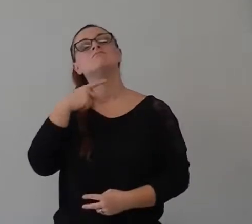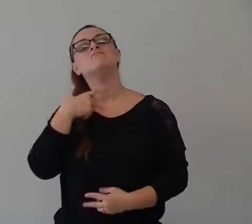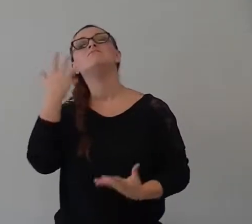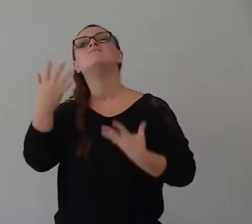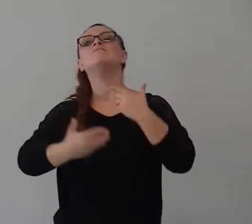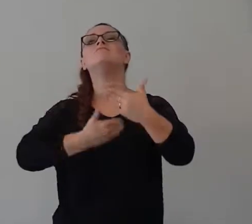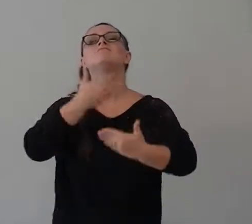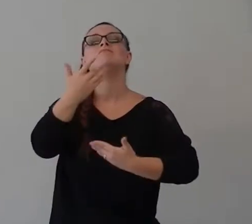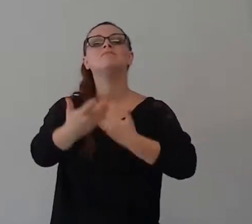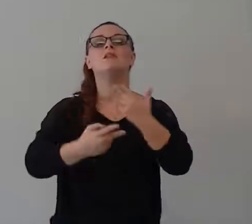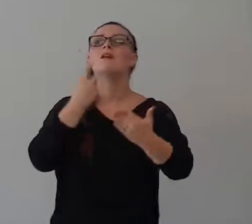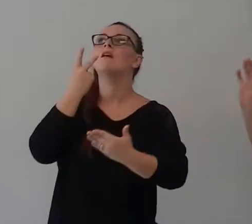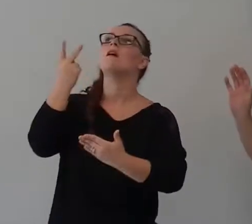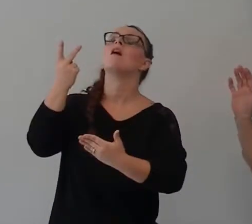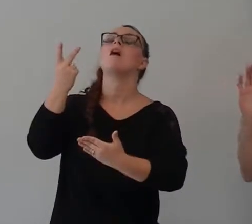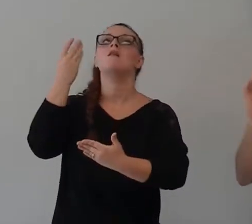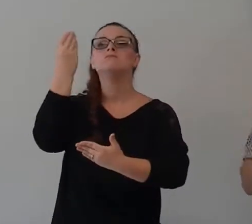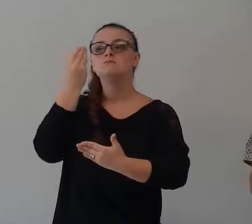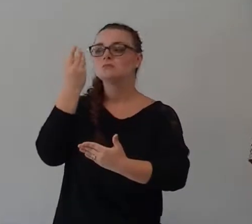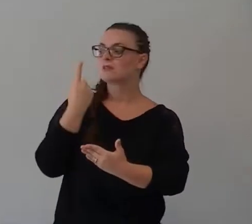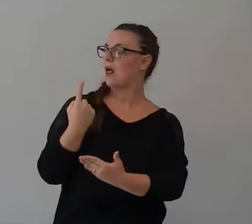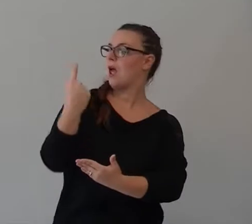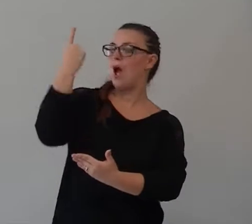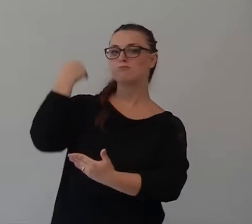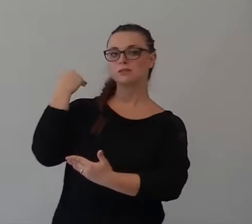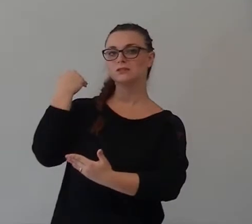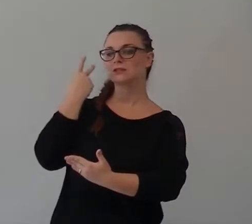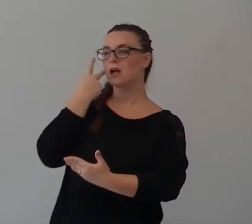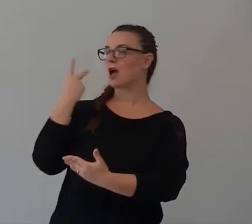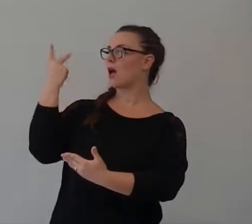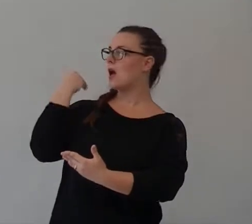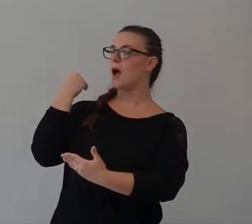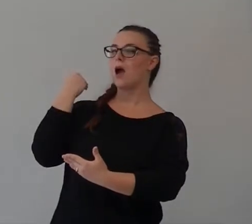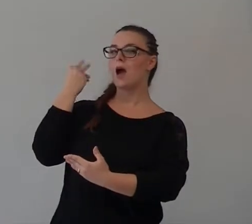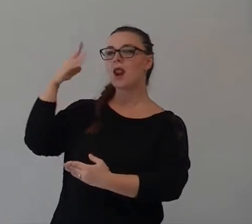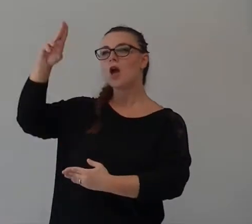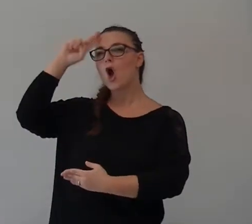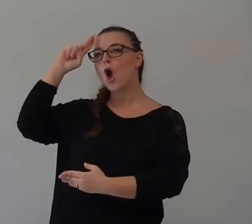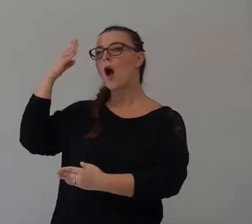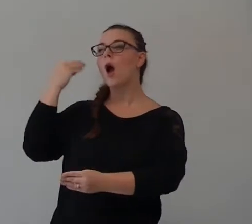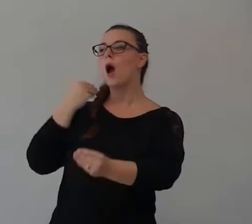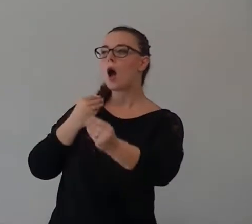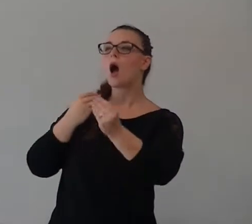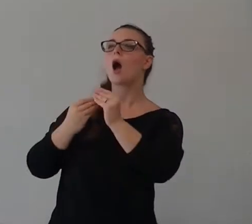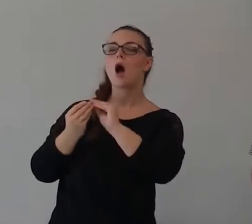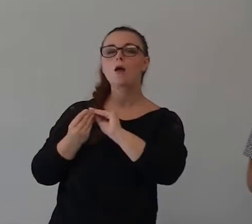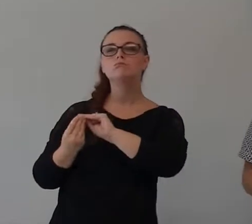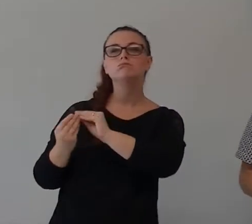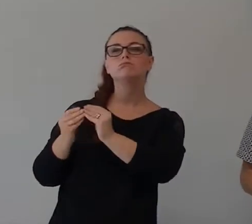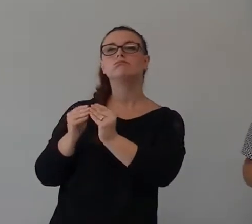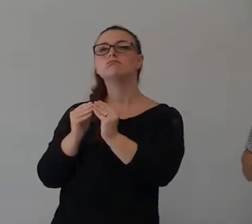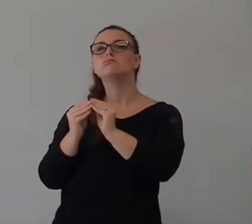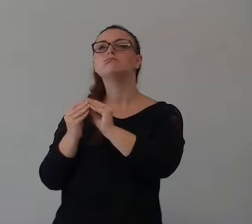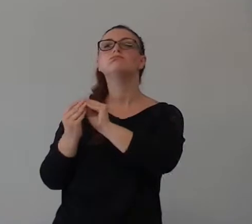andare là e invece la storia mi ha portato di là. Questa è la mano di Dio. Guardiamo in testa.